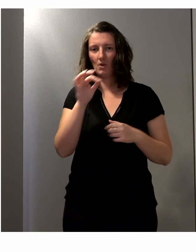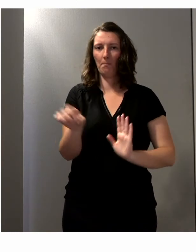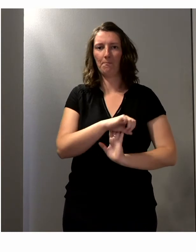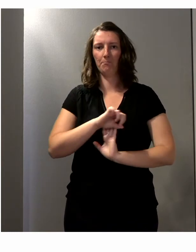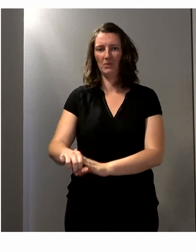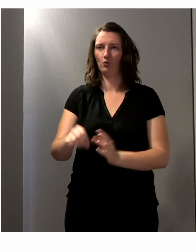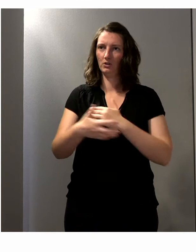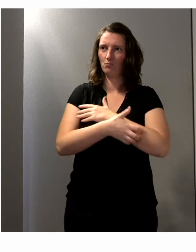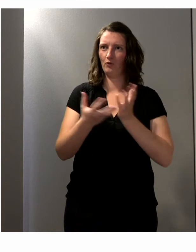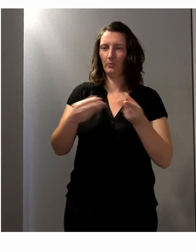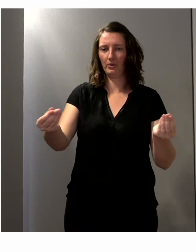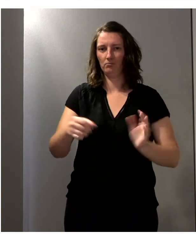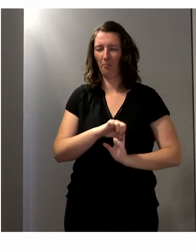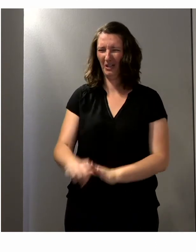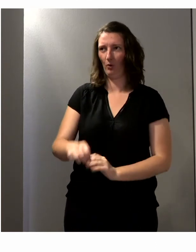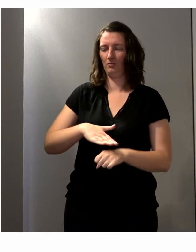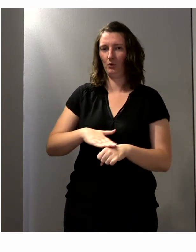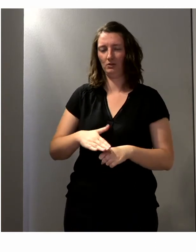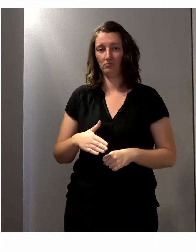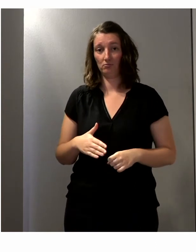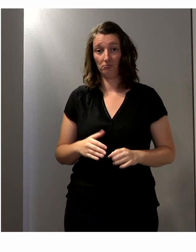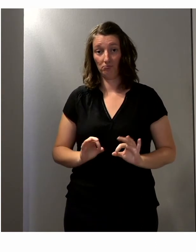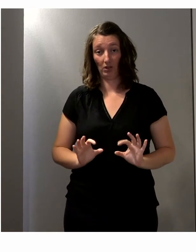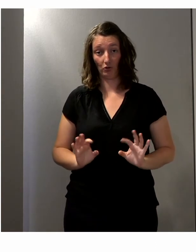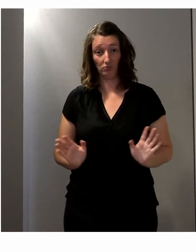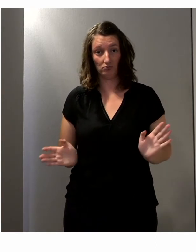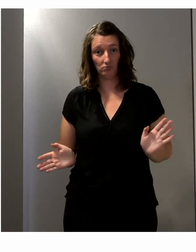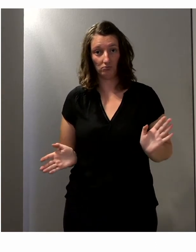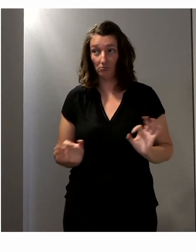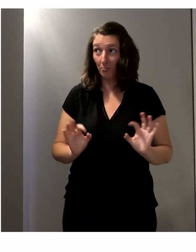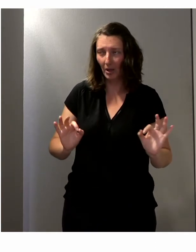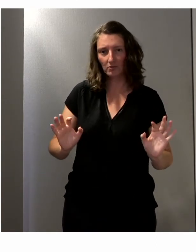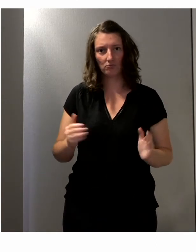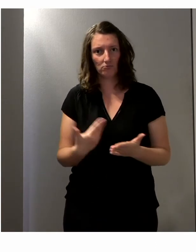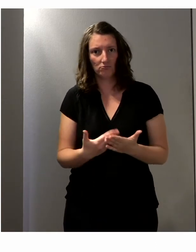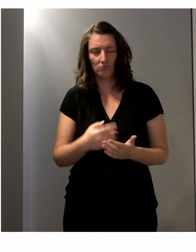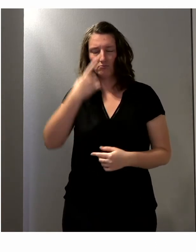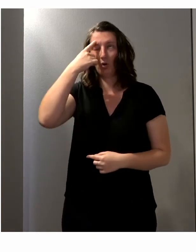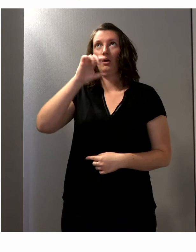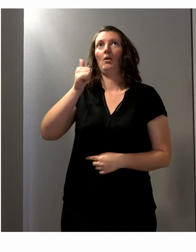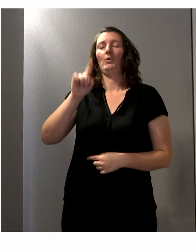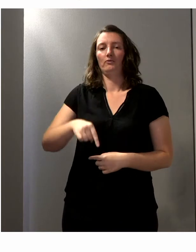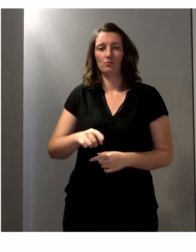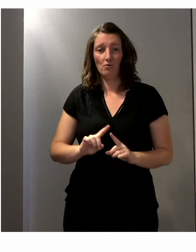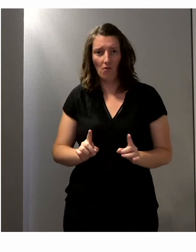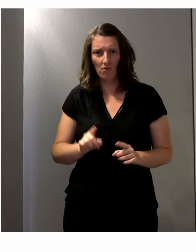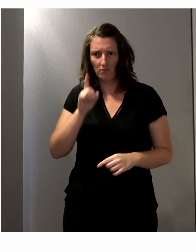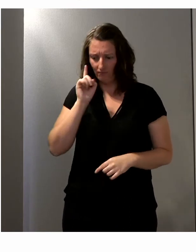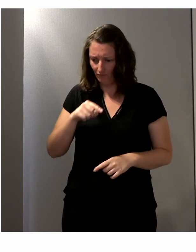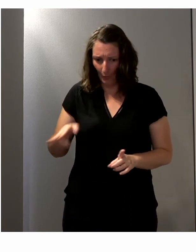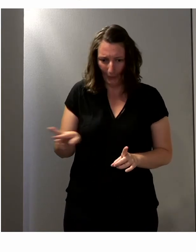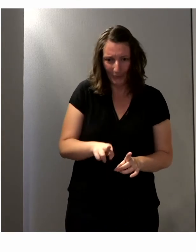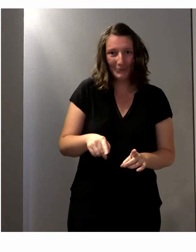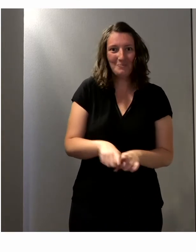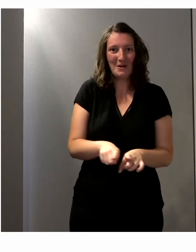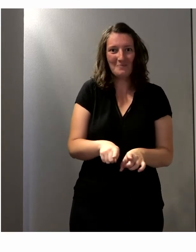objectif de politique publique qu'il faut absolument prendre en compte. Il faut absolument reprendre ce chemin de la baisse de